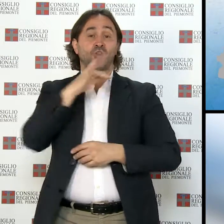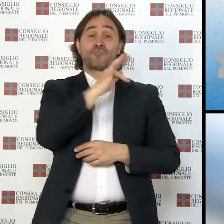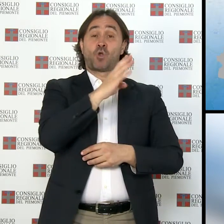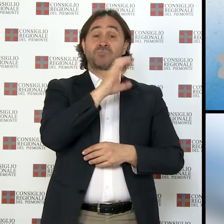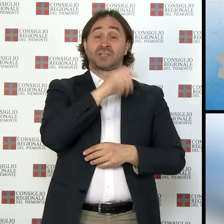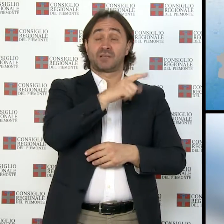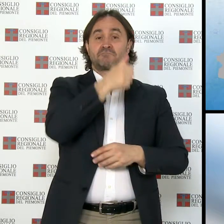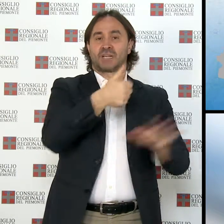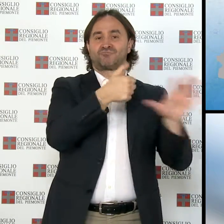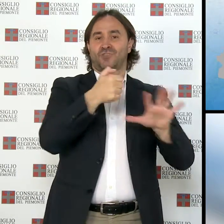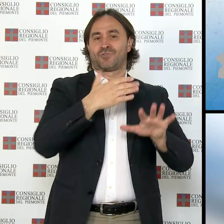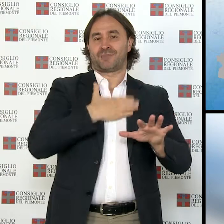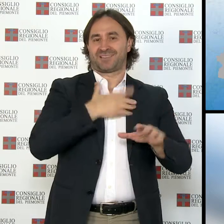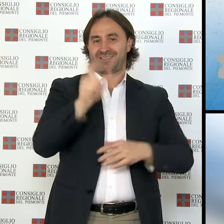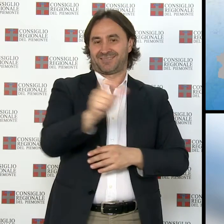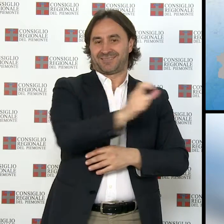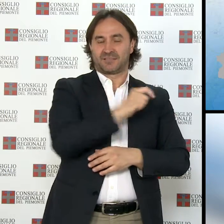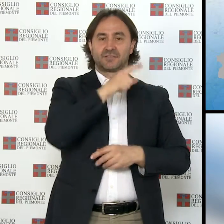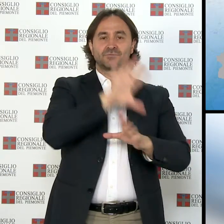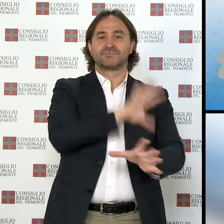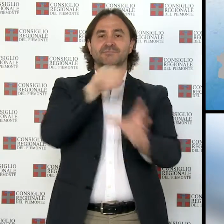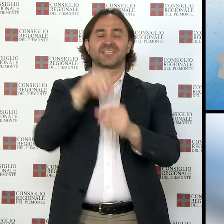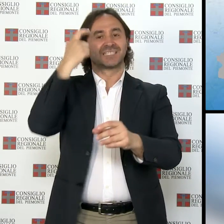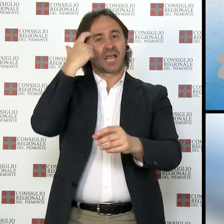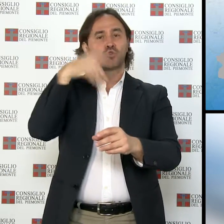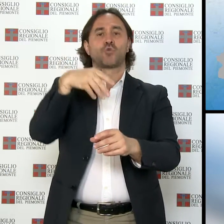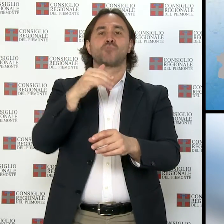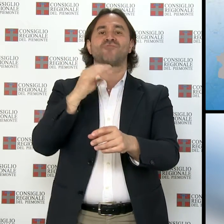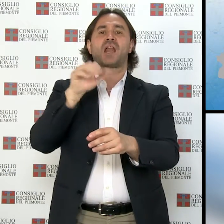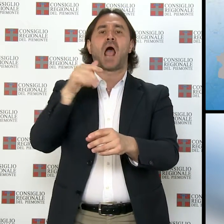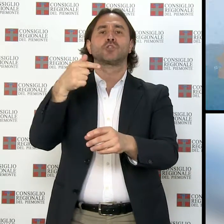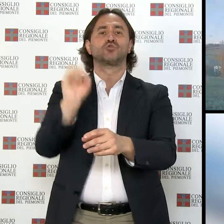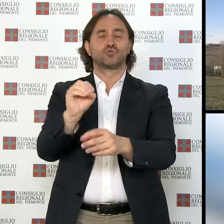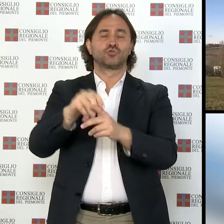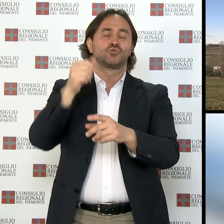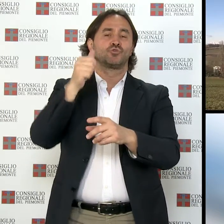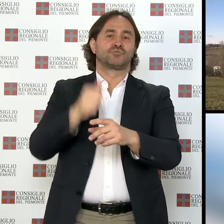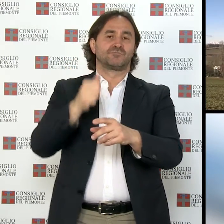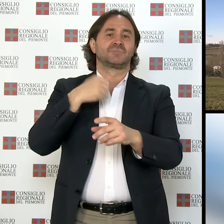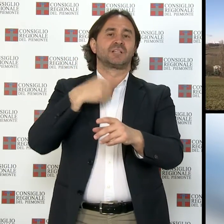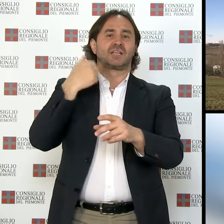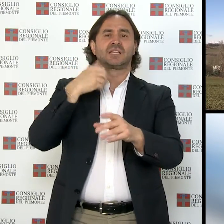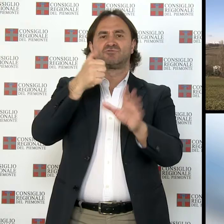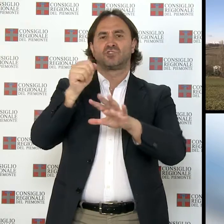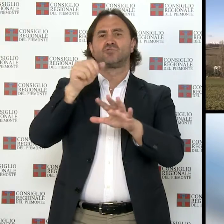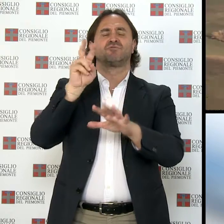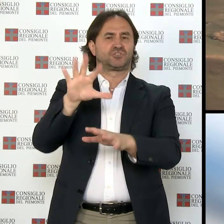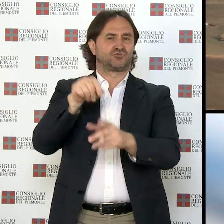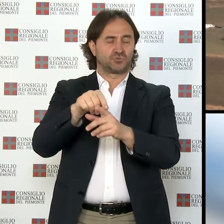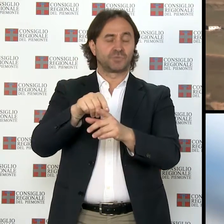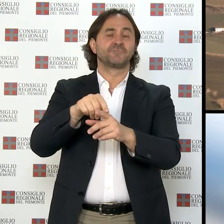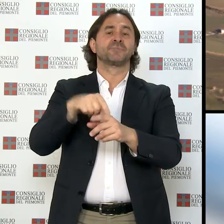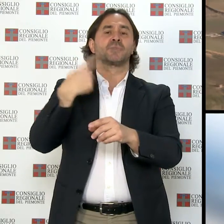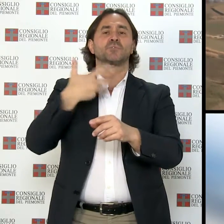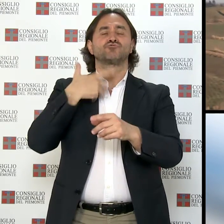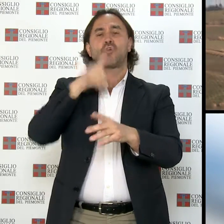1.600 abitanti, appartenente allo Stato del Monferrato dal 1325, è inserito insieme ad altri comuni nel